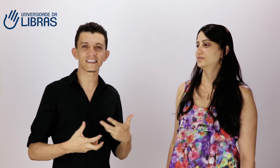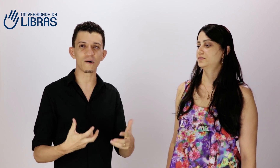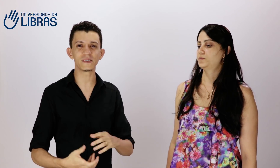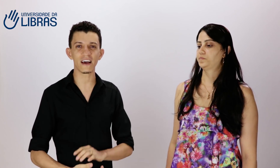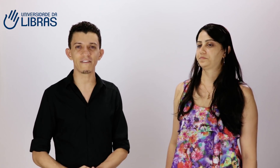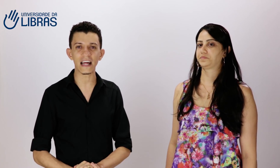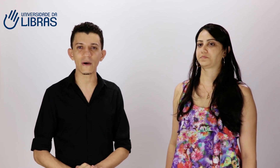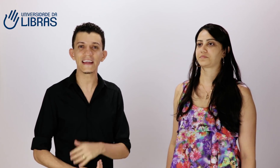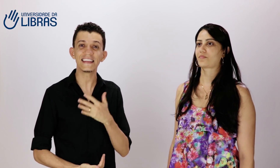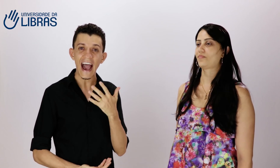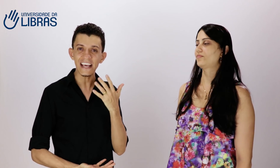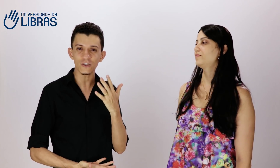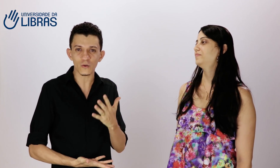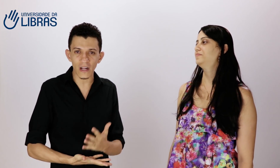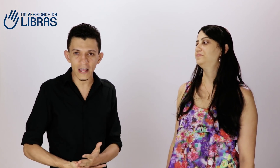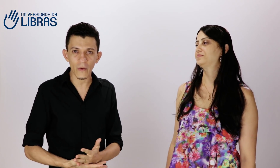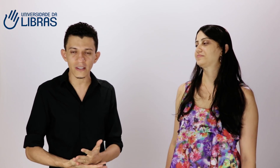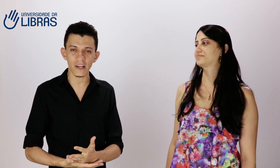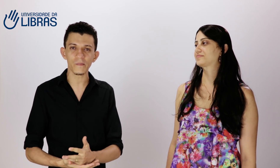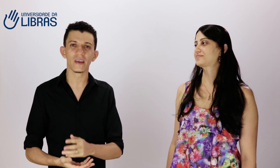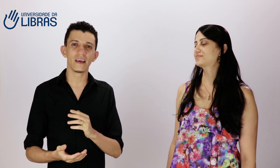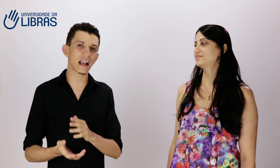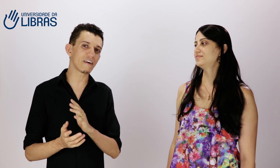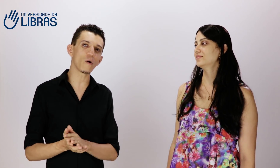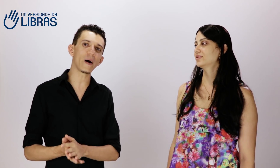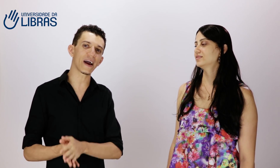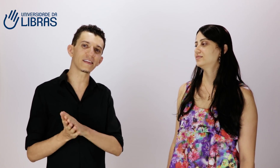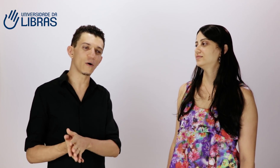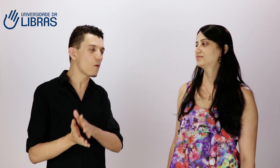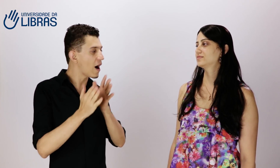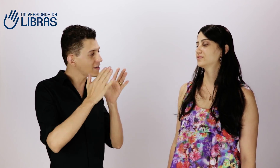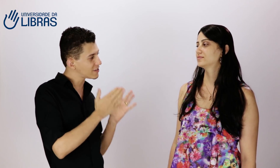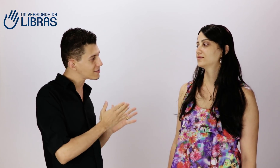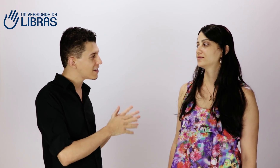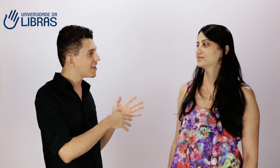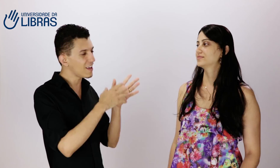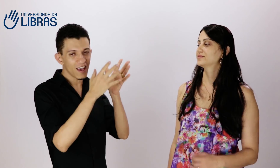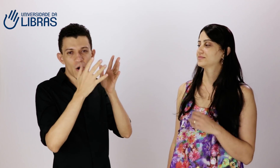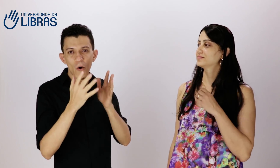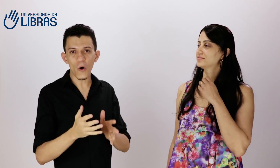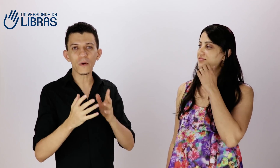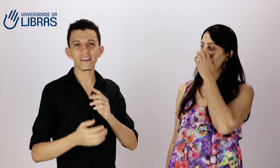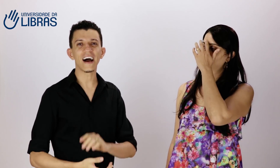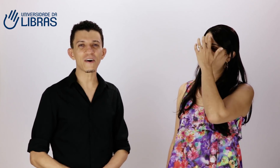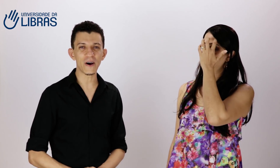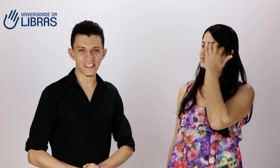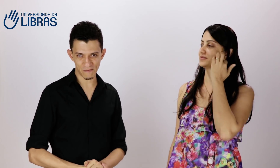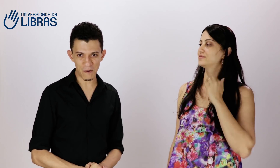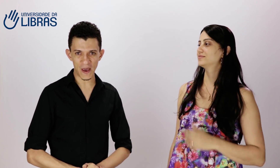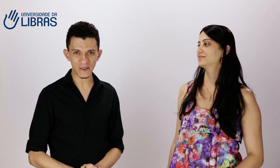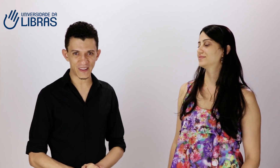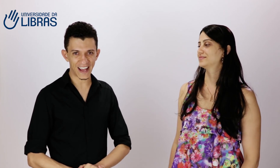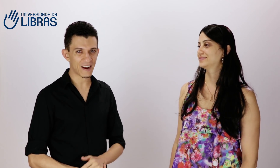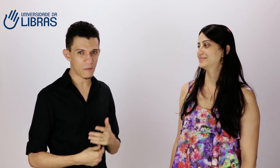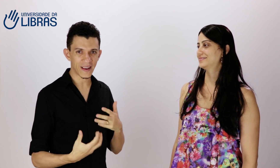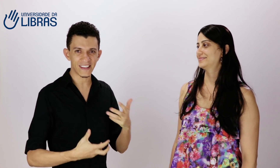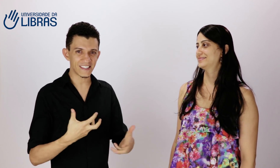tem observado aí da estrutura linguística, e ela vai comparar então o antes e como que está agora esse momento dela, como é que tem sido